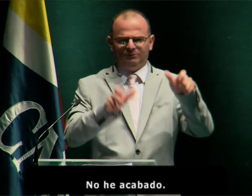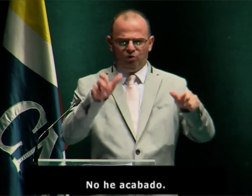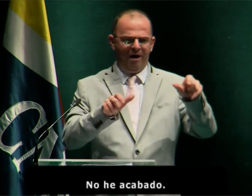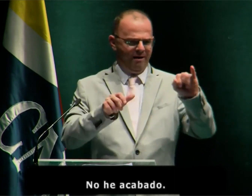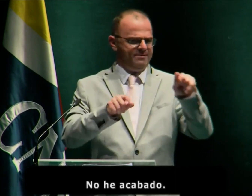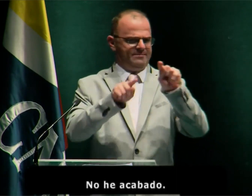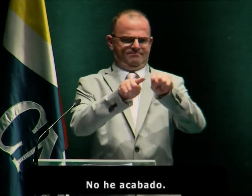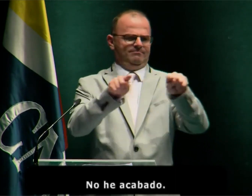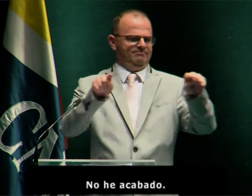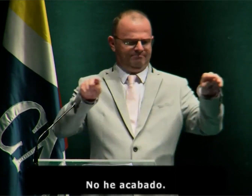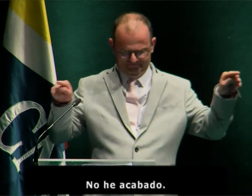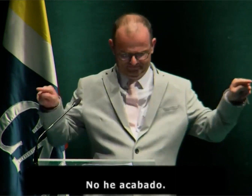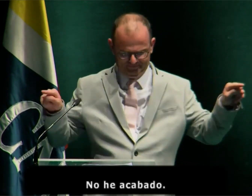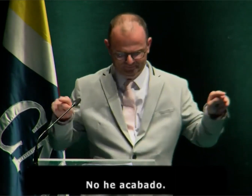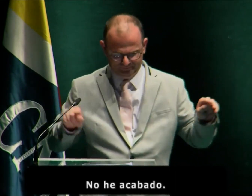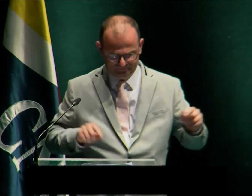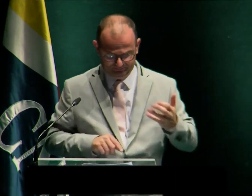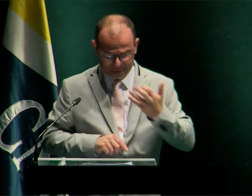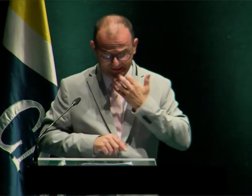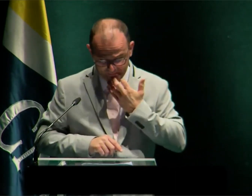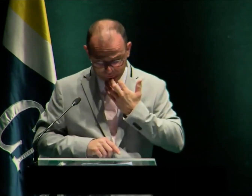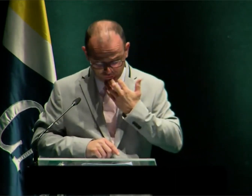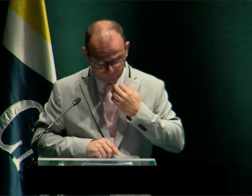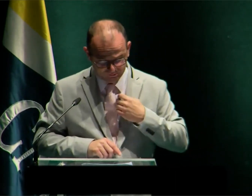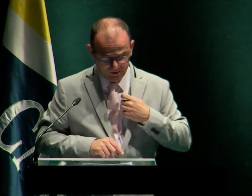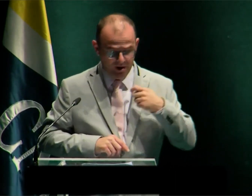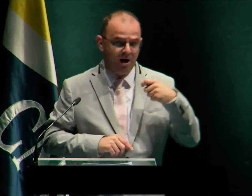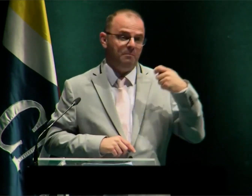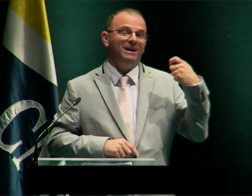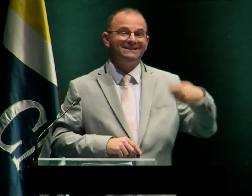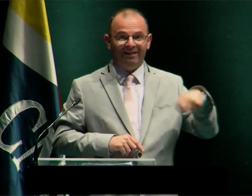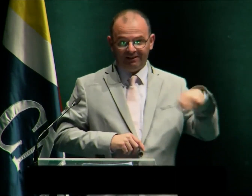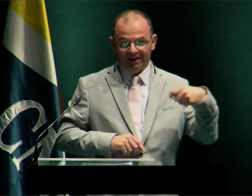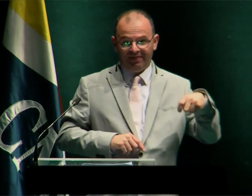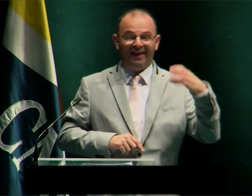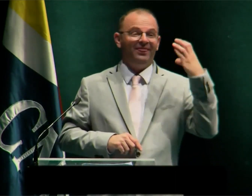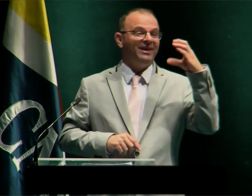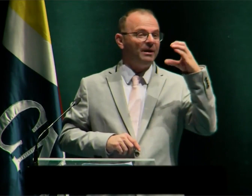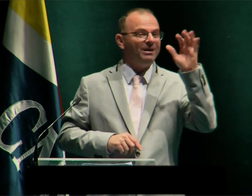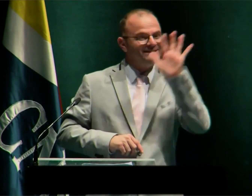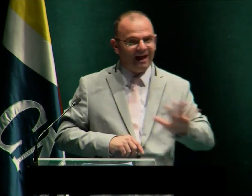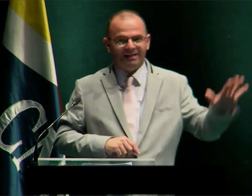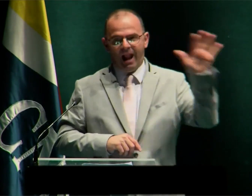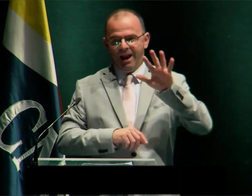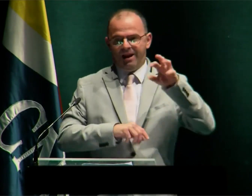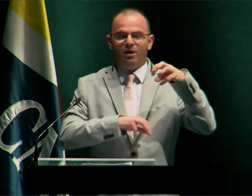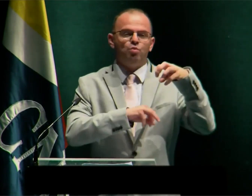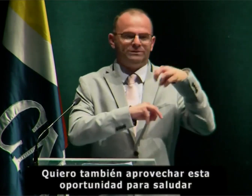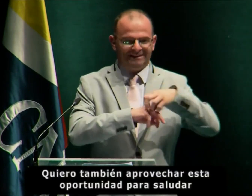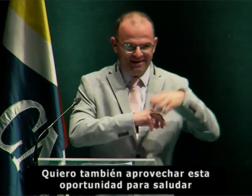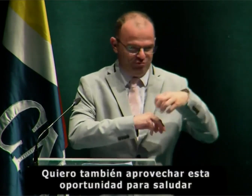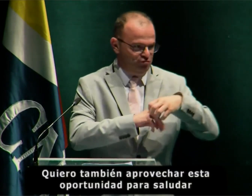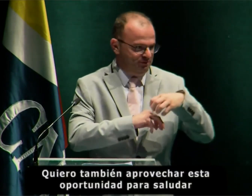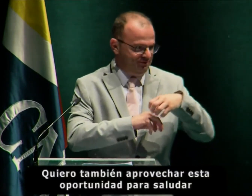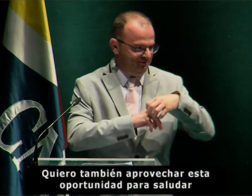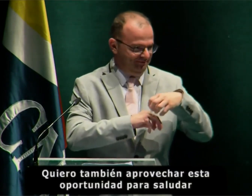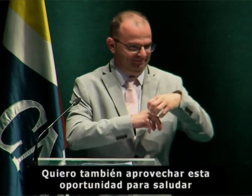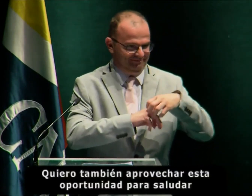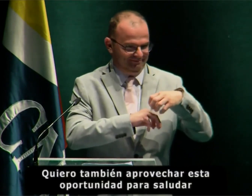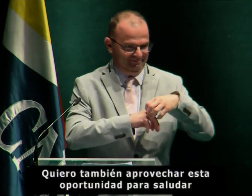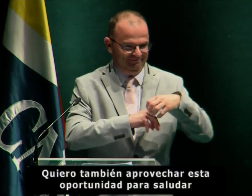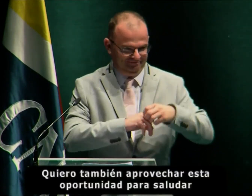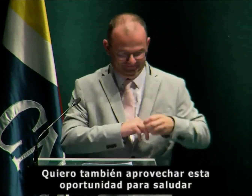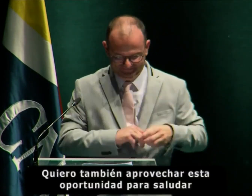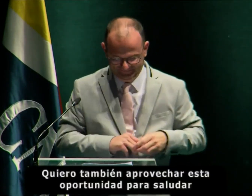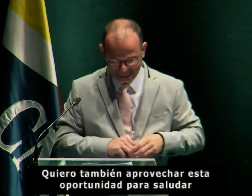Quiero también aprovechar esta oportunidad a saludar a las personas que nos acompañan hoy como invitados, a querido